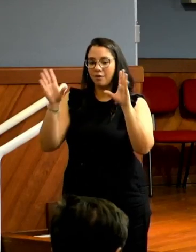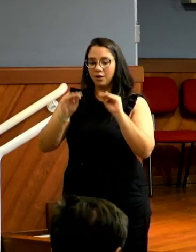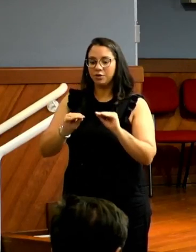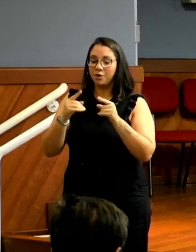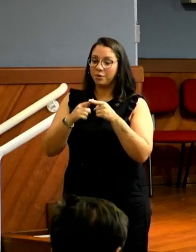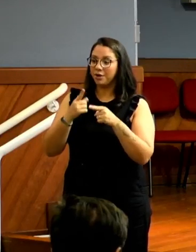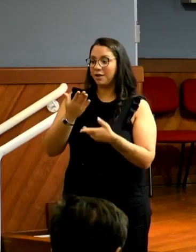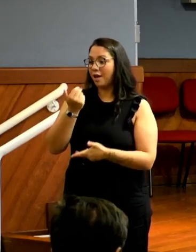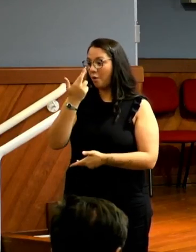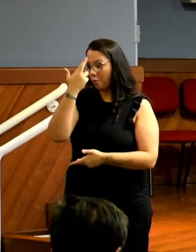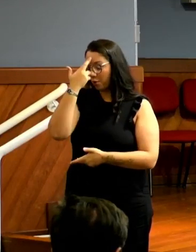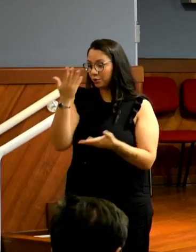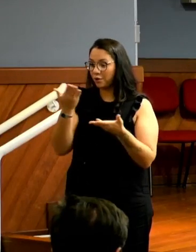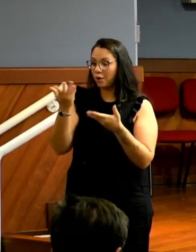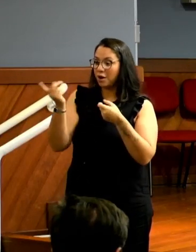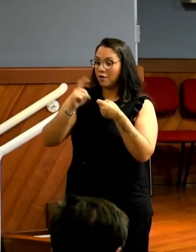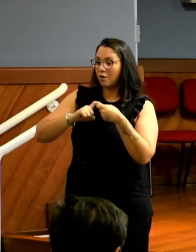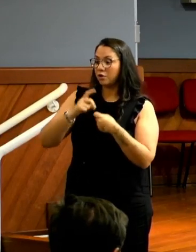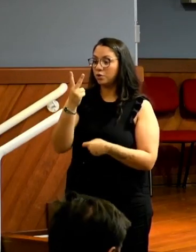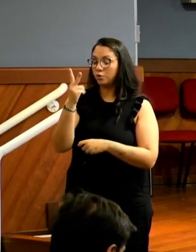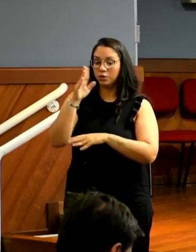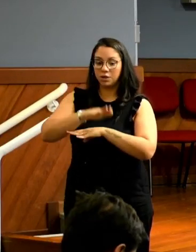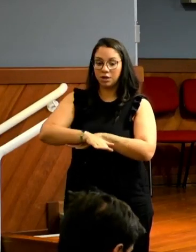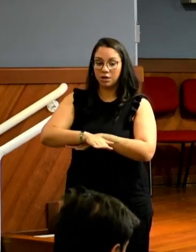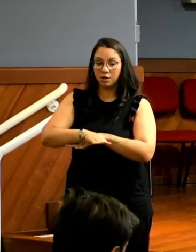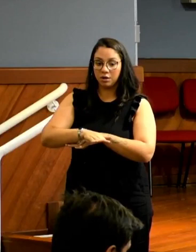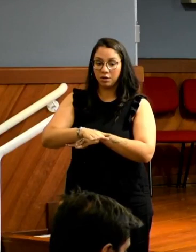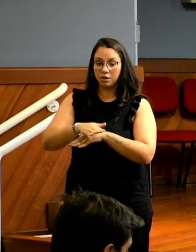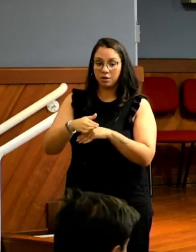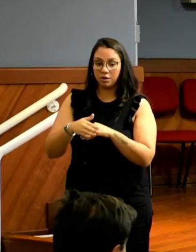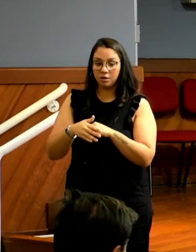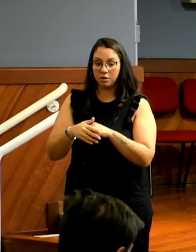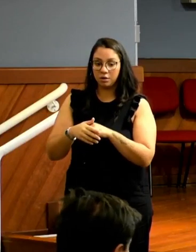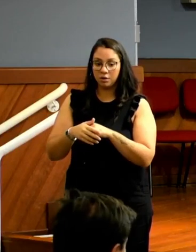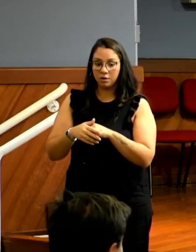tem almoço agora e volta às 14. Então,